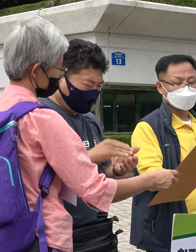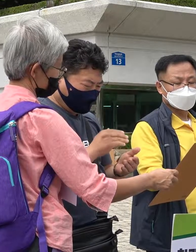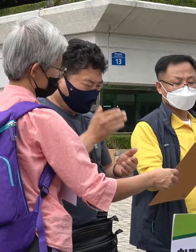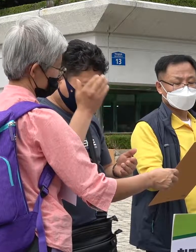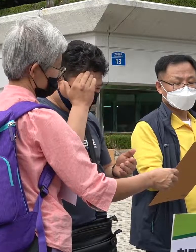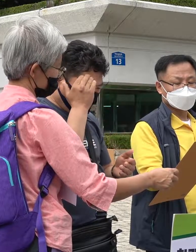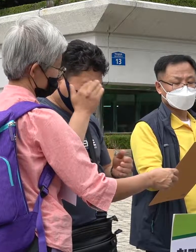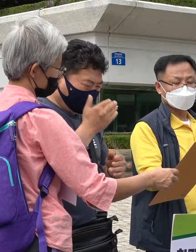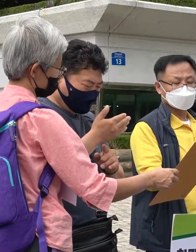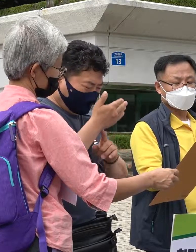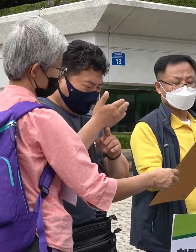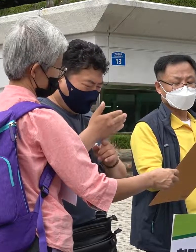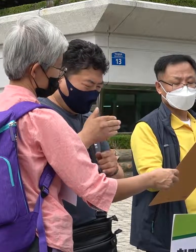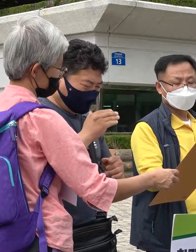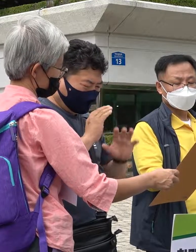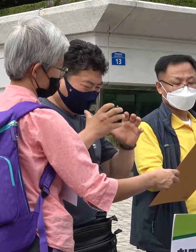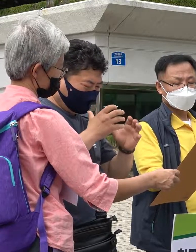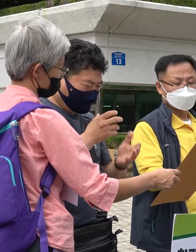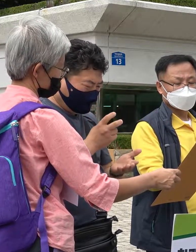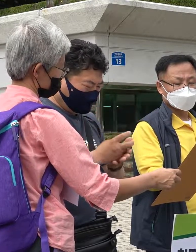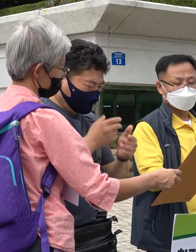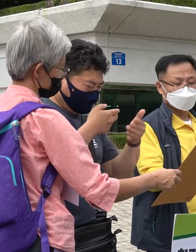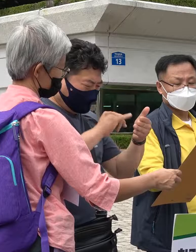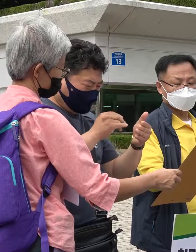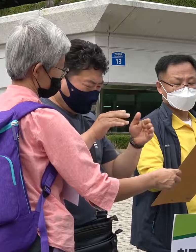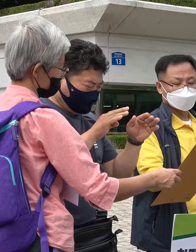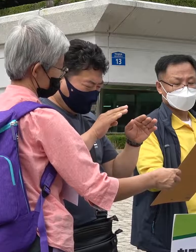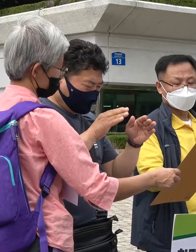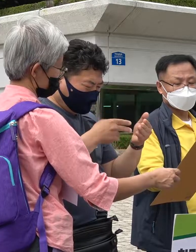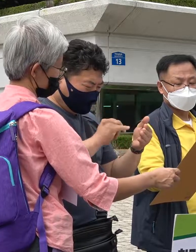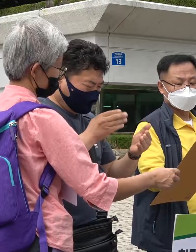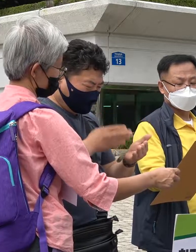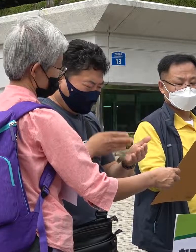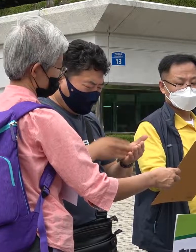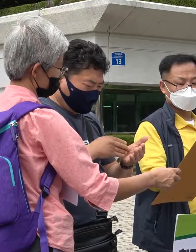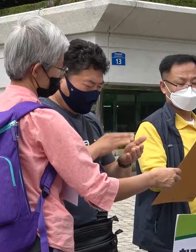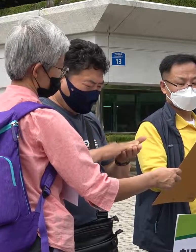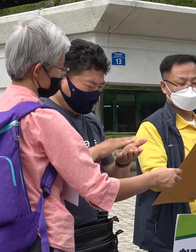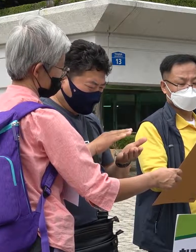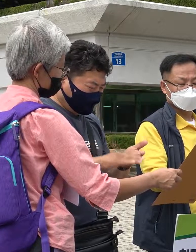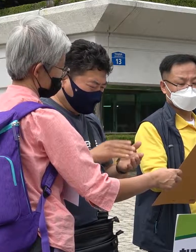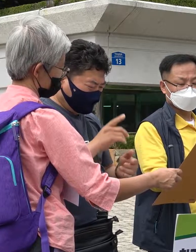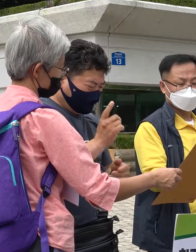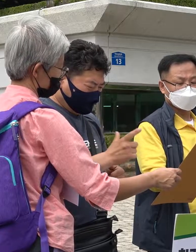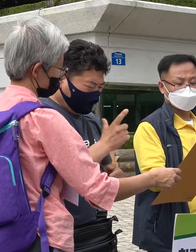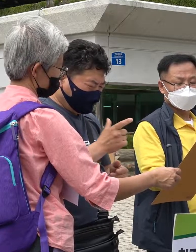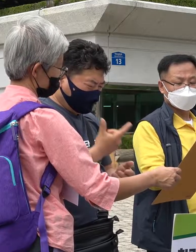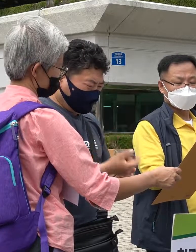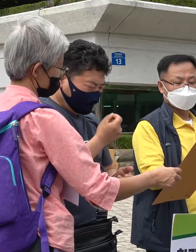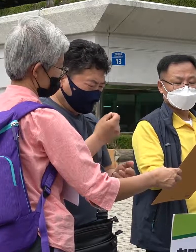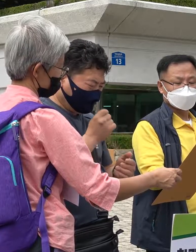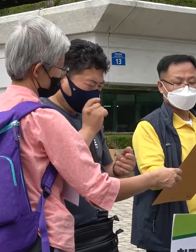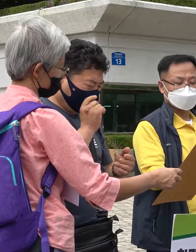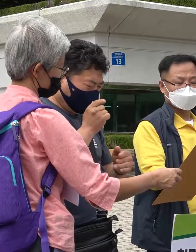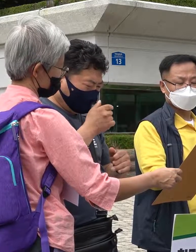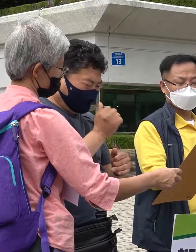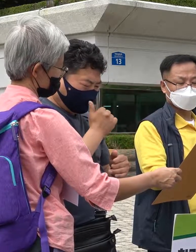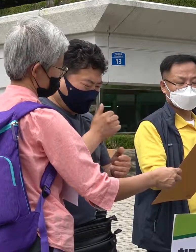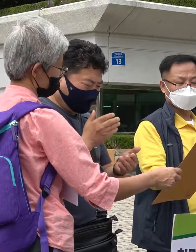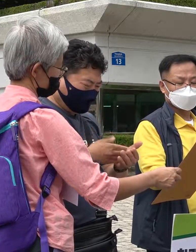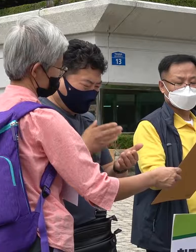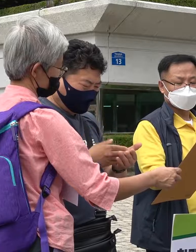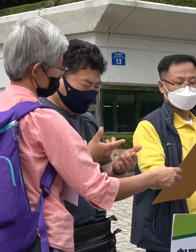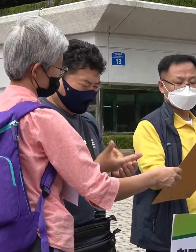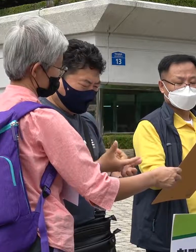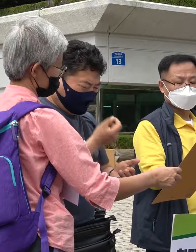국민이고 또한 KBS의 시청자이기 때문에 수어 통역을 빨리 해야 된다고 생각합니다.